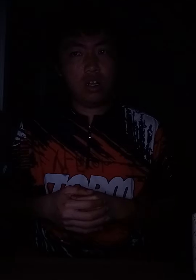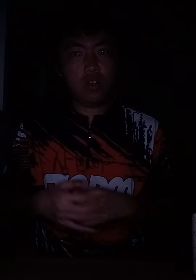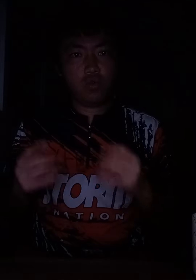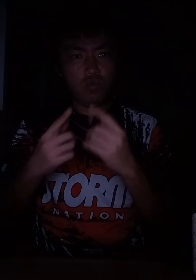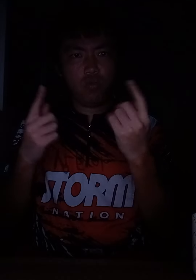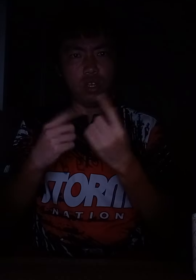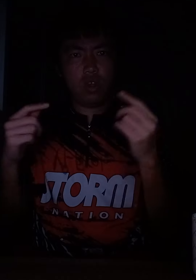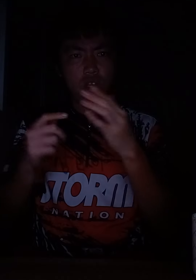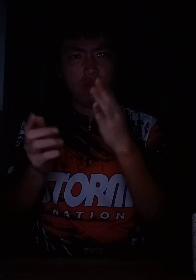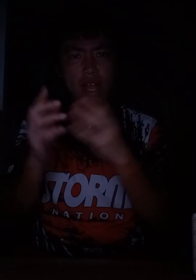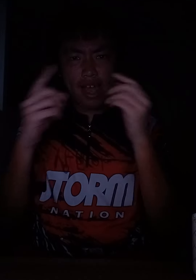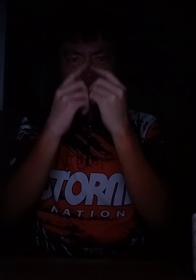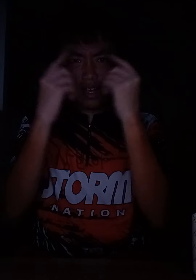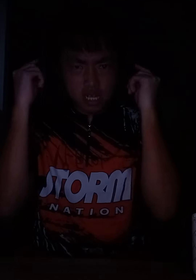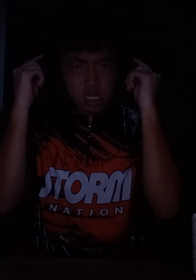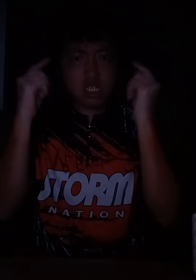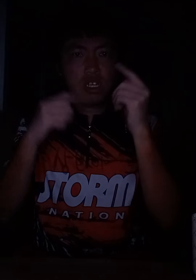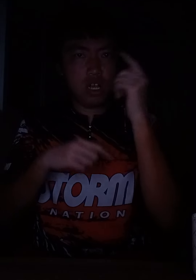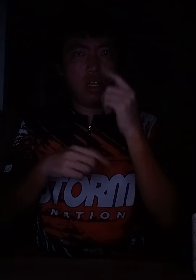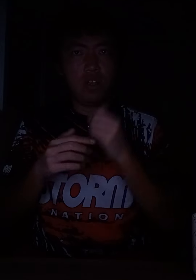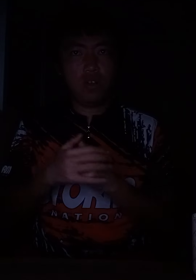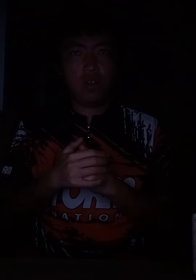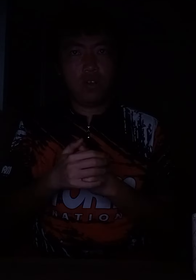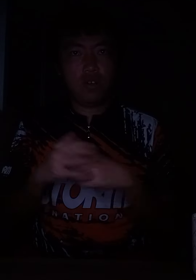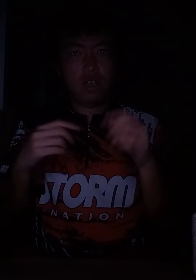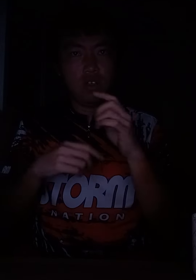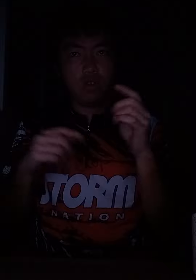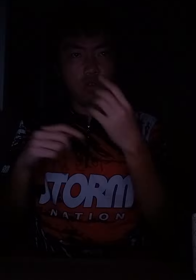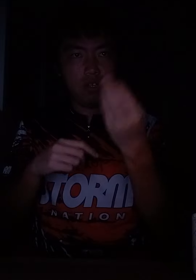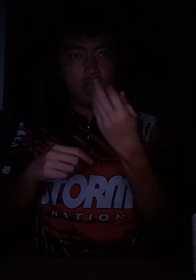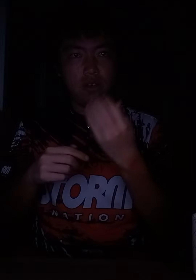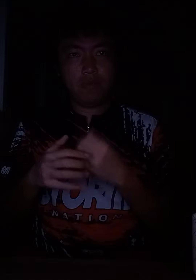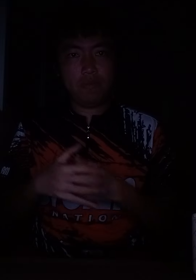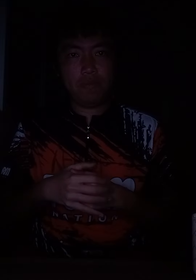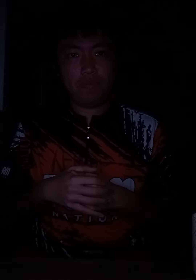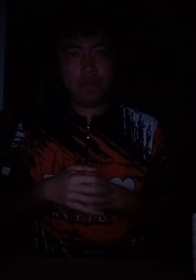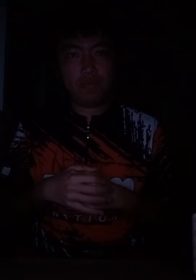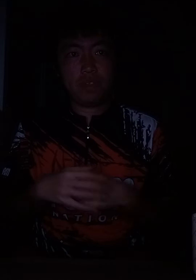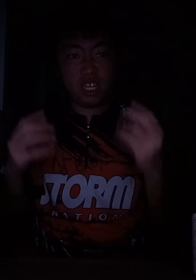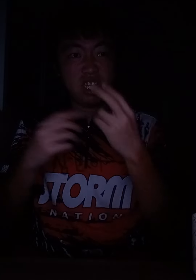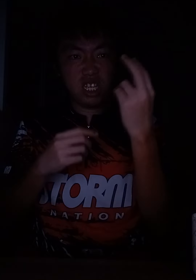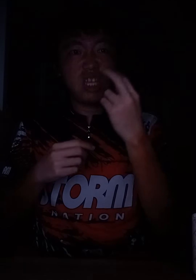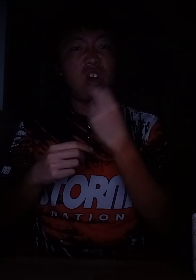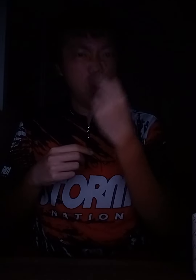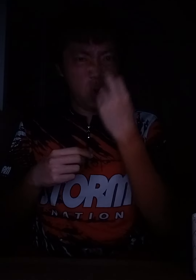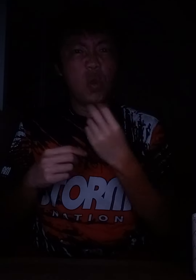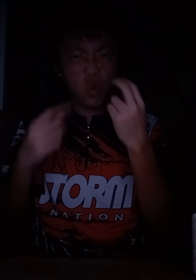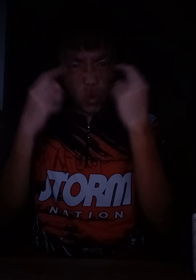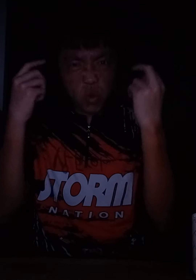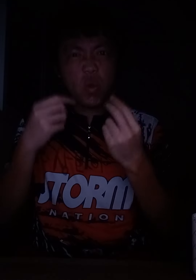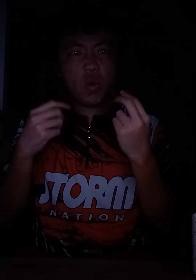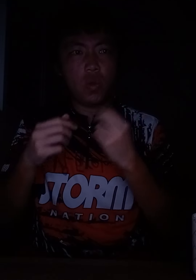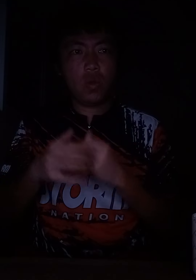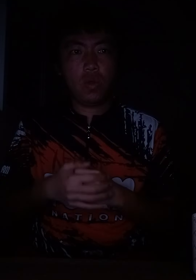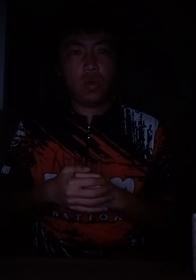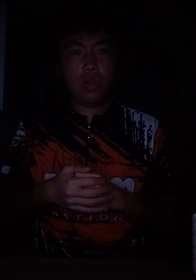승무원이 거듭 마스크를 제대로 쓰라고 하자 다시 고함을 칩니다. 마스크 잠깐만인 것 같다. 경제 작전